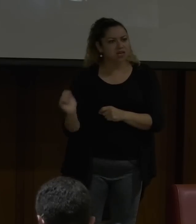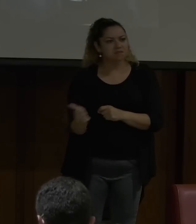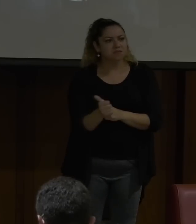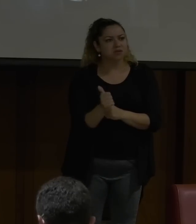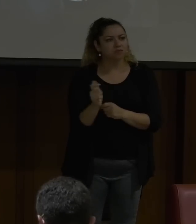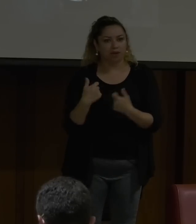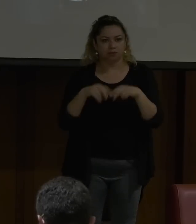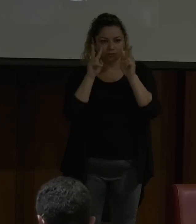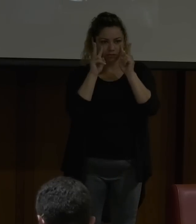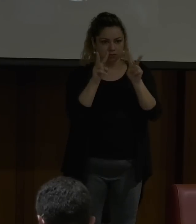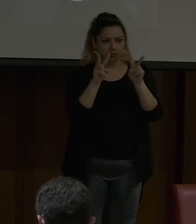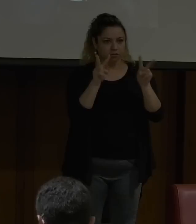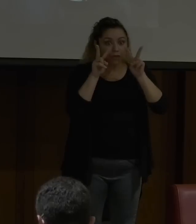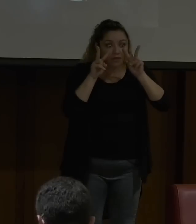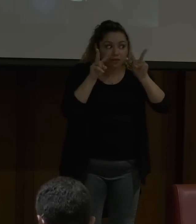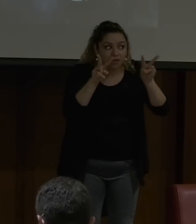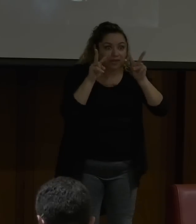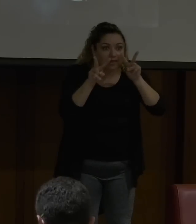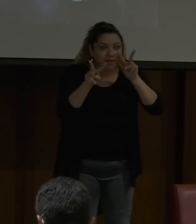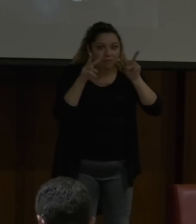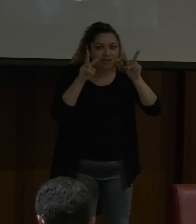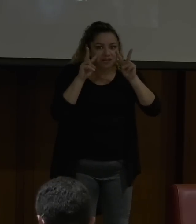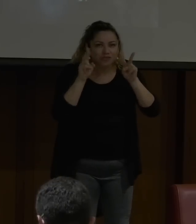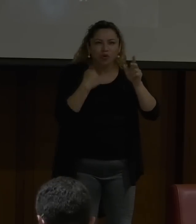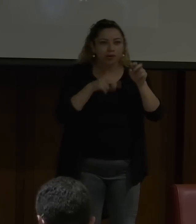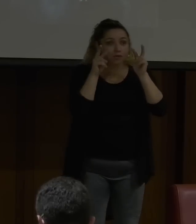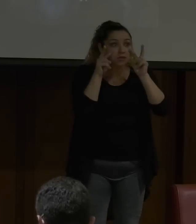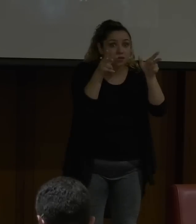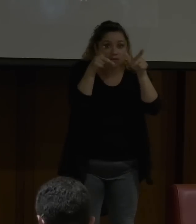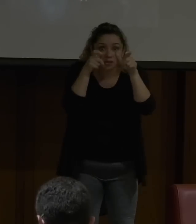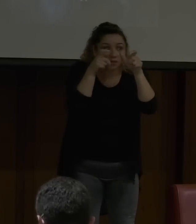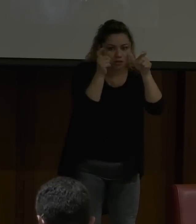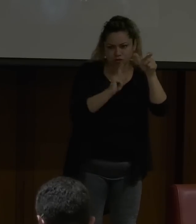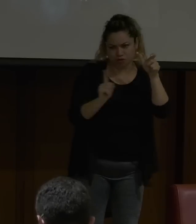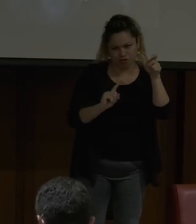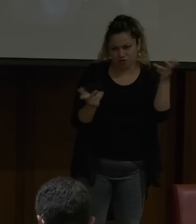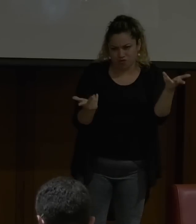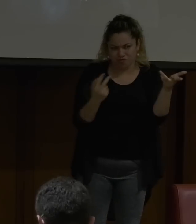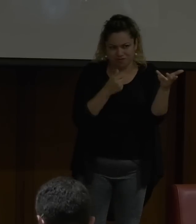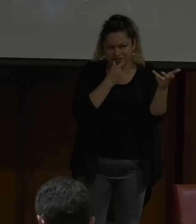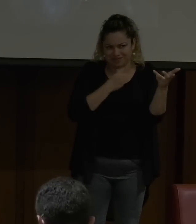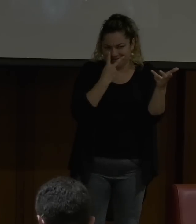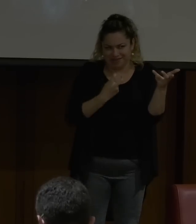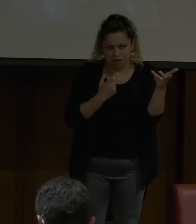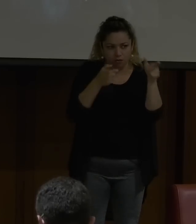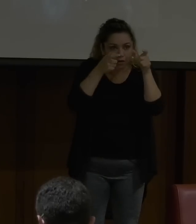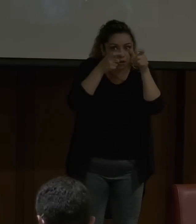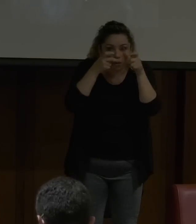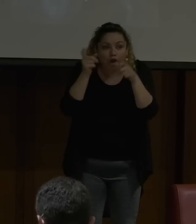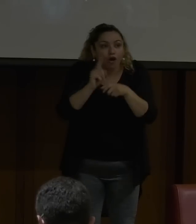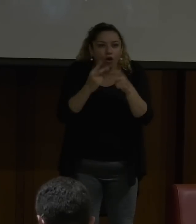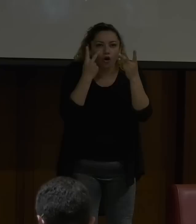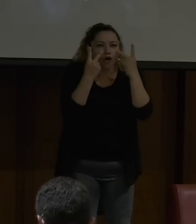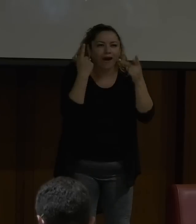la observación. Y por observación no me refiero al sentido de la vista, sino al sentido